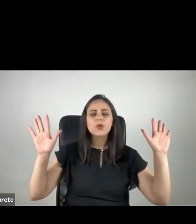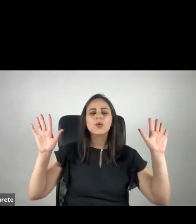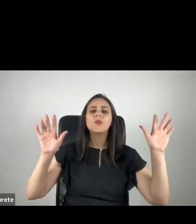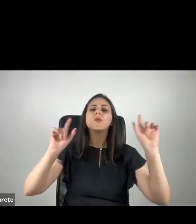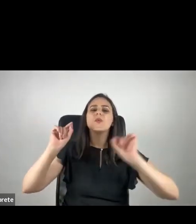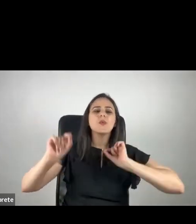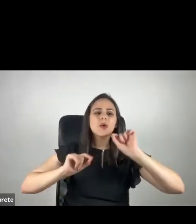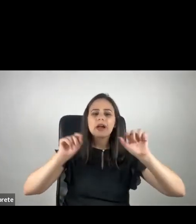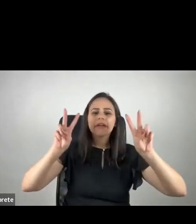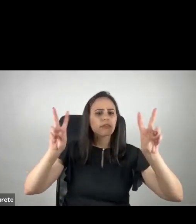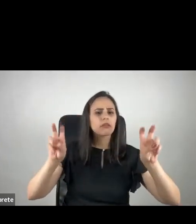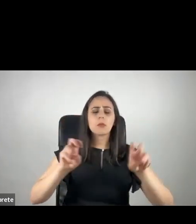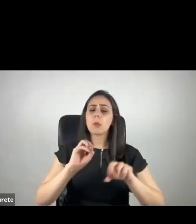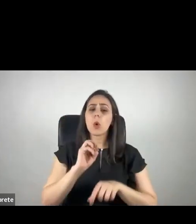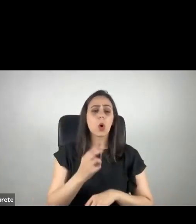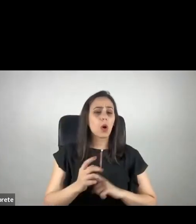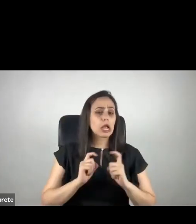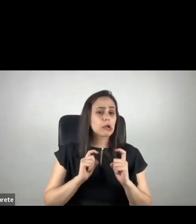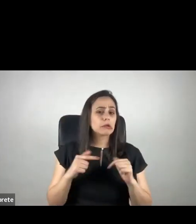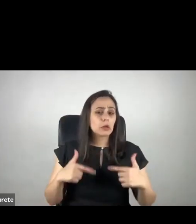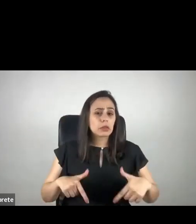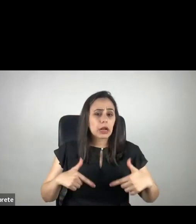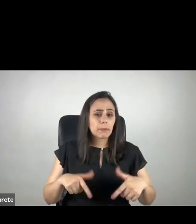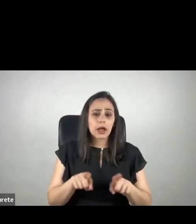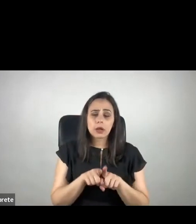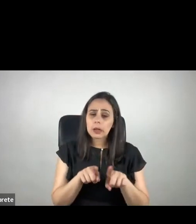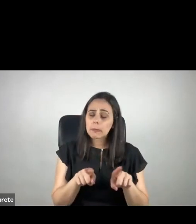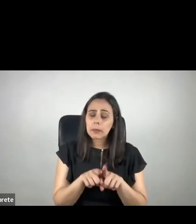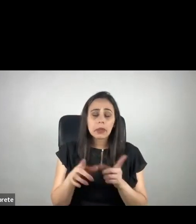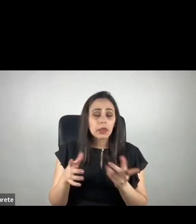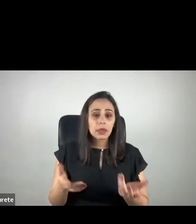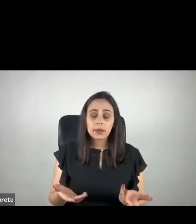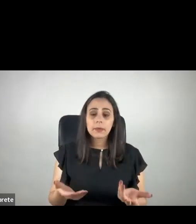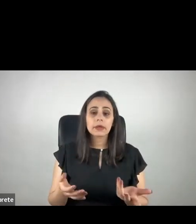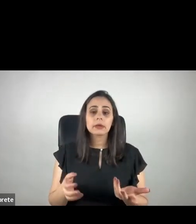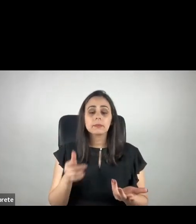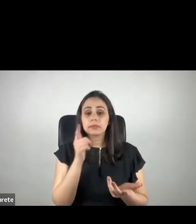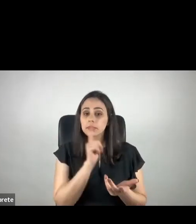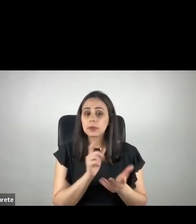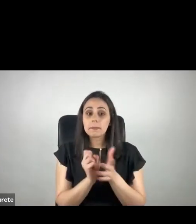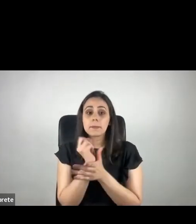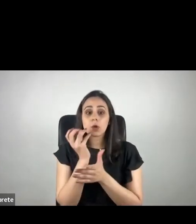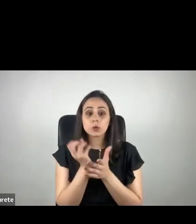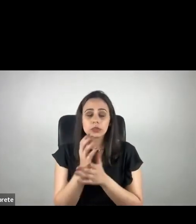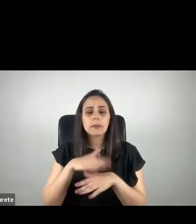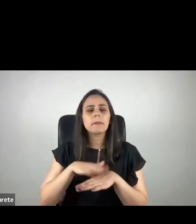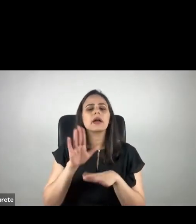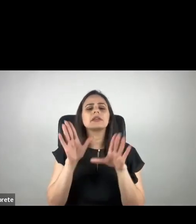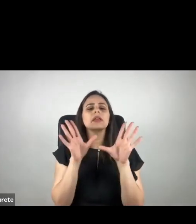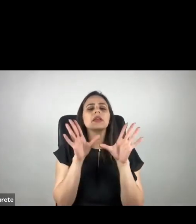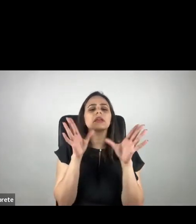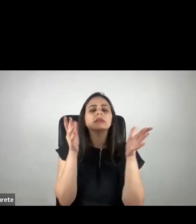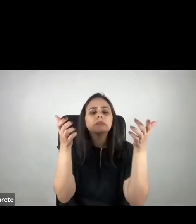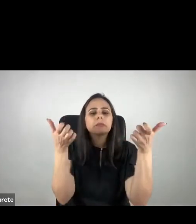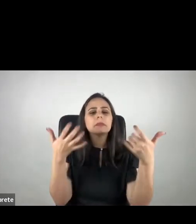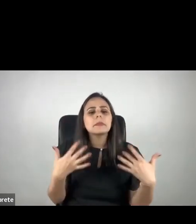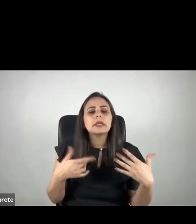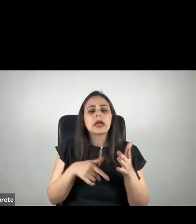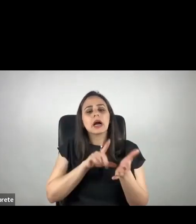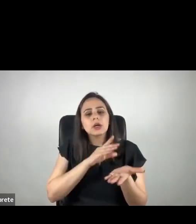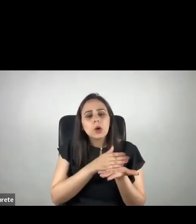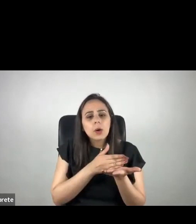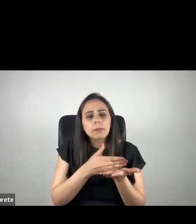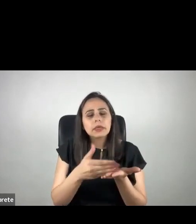trabalho. E até para preparar, até para as reuniões serem mais produtivas, você informar o contexto antes,